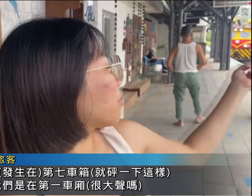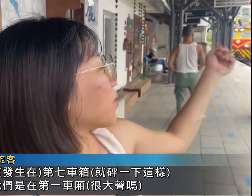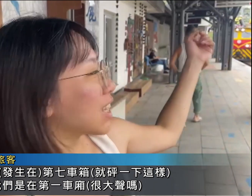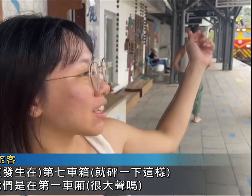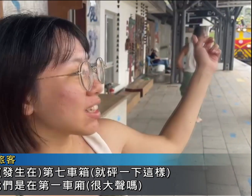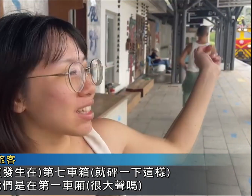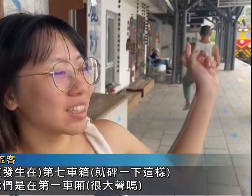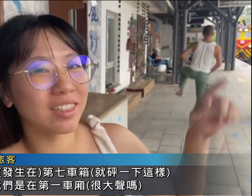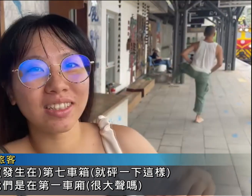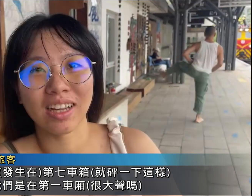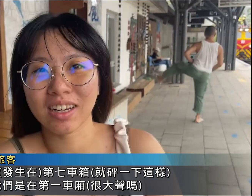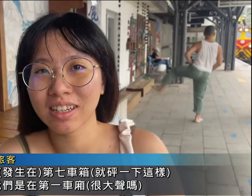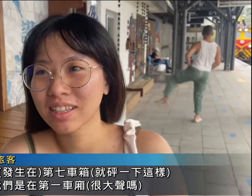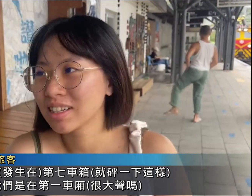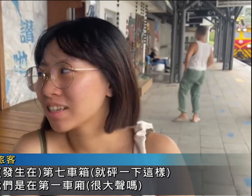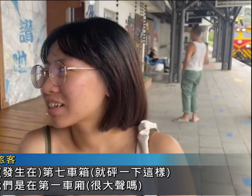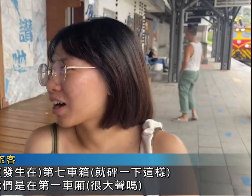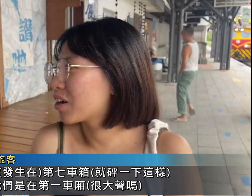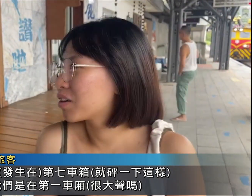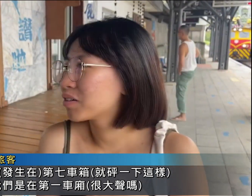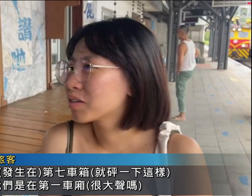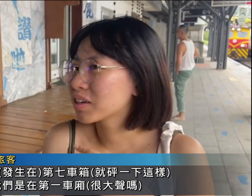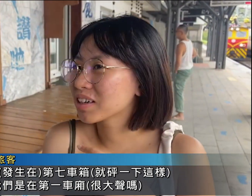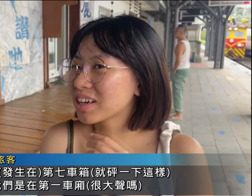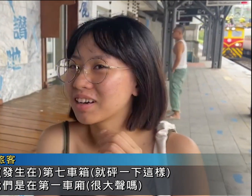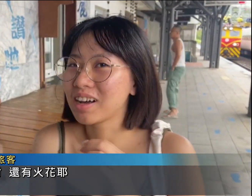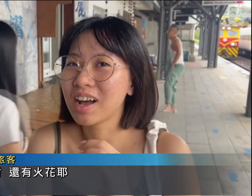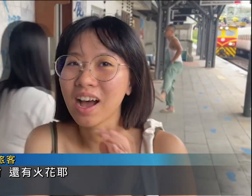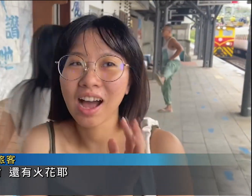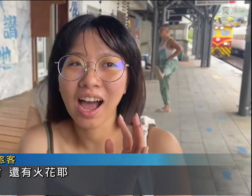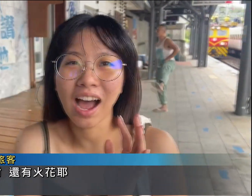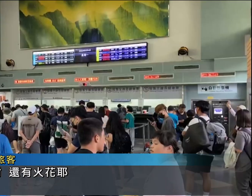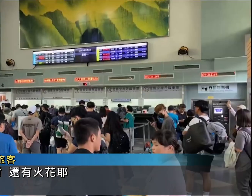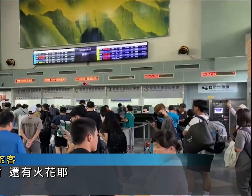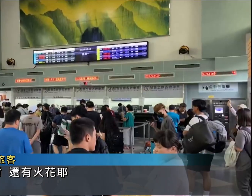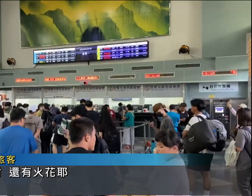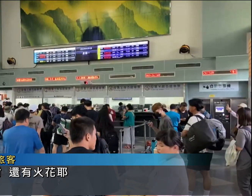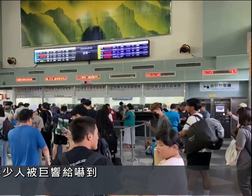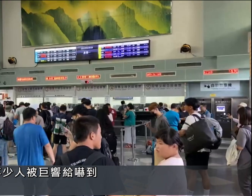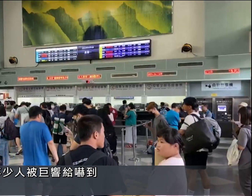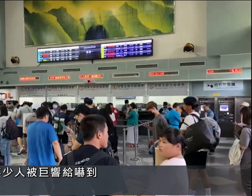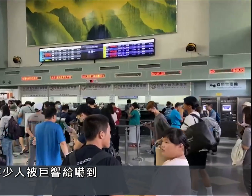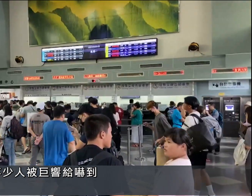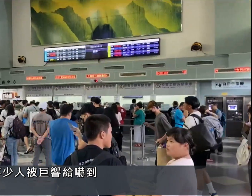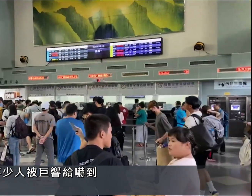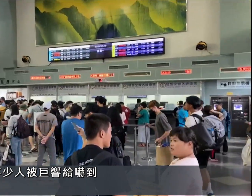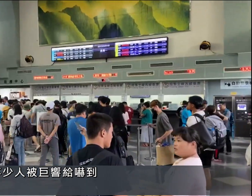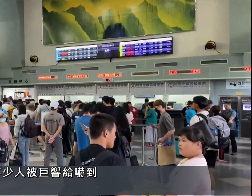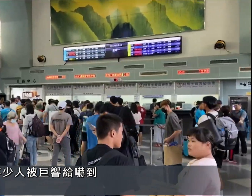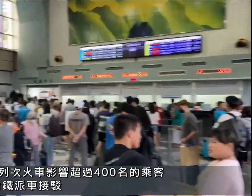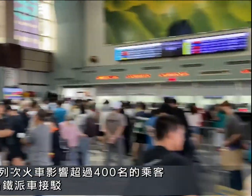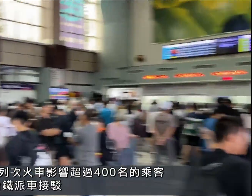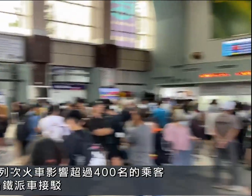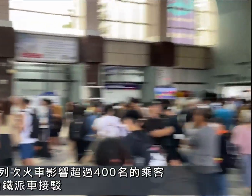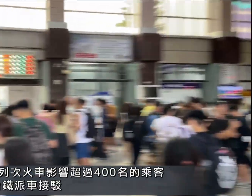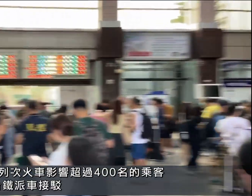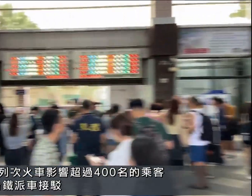在第1车厢。 哦，很大声吗？ 还有火花， 不少人被巨响给吓到。两列次火车影响超